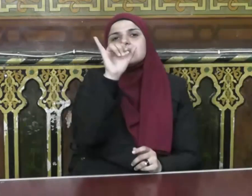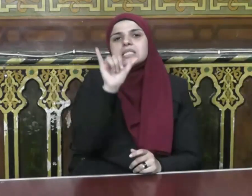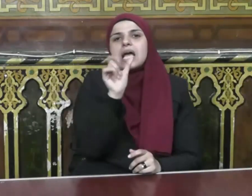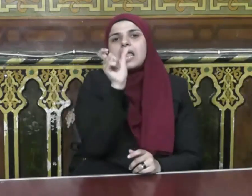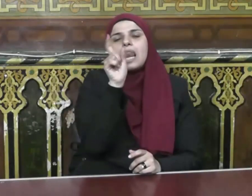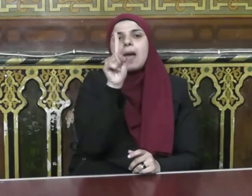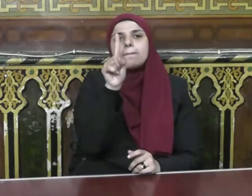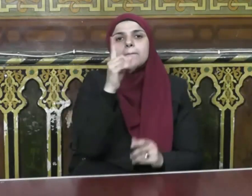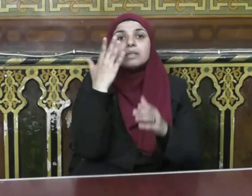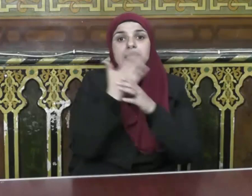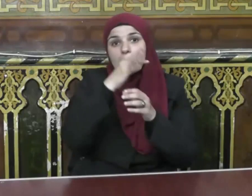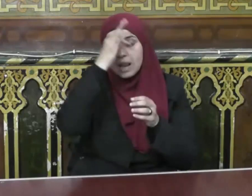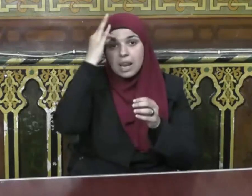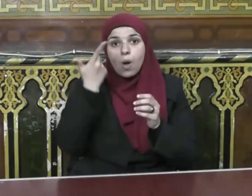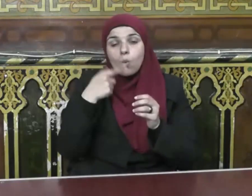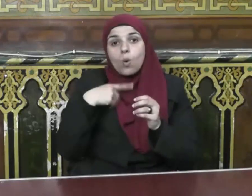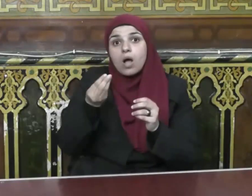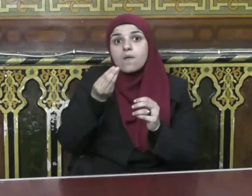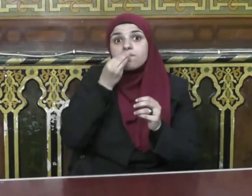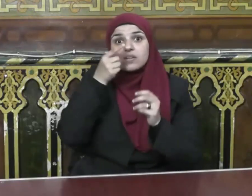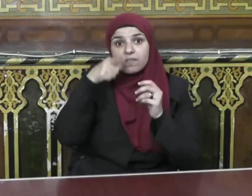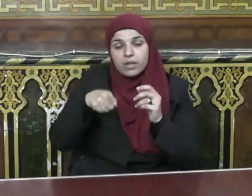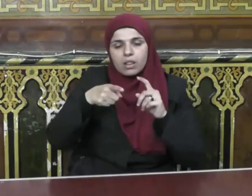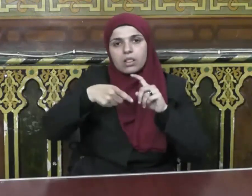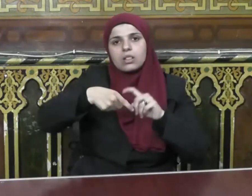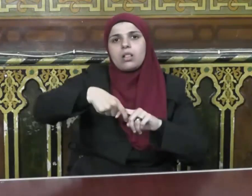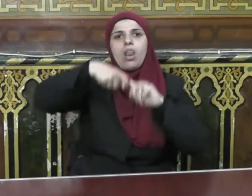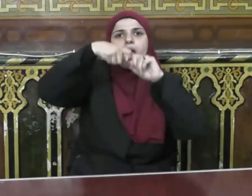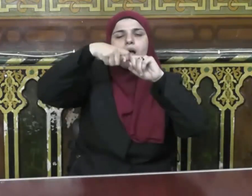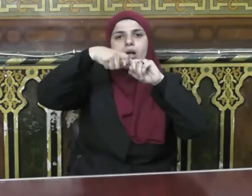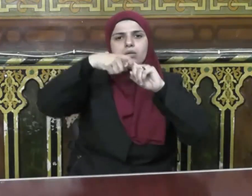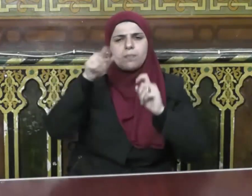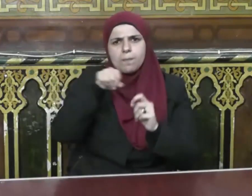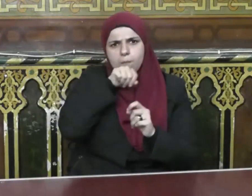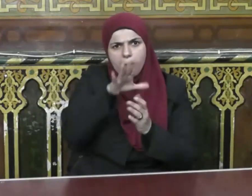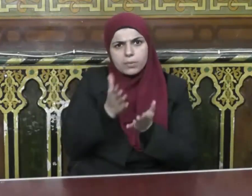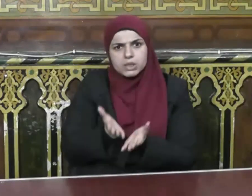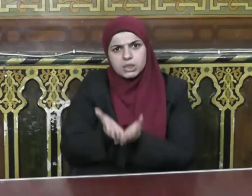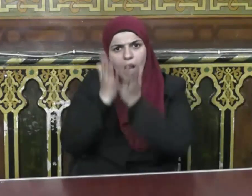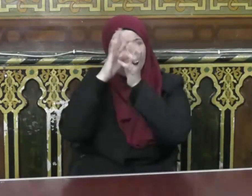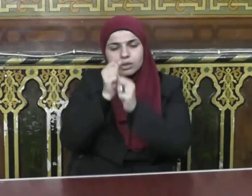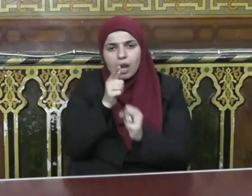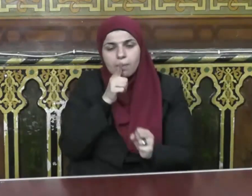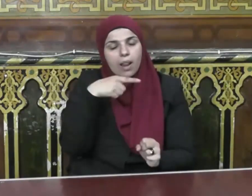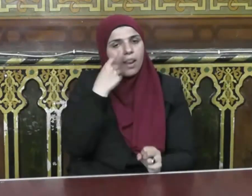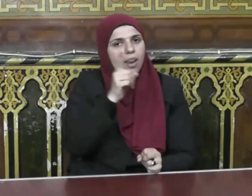فإذا فترت تعلقت. فقال النبي صلى الله عليه وسلم: لا،